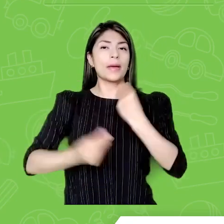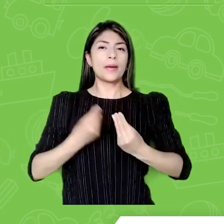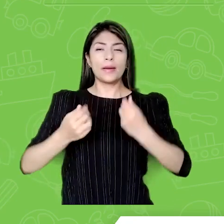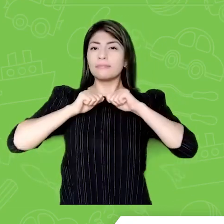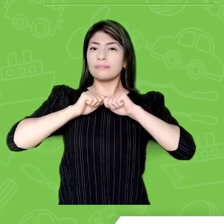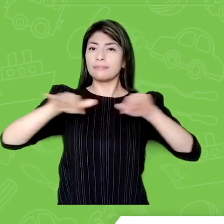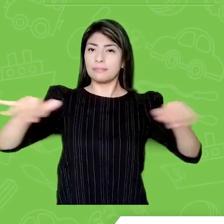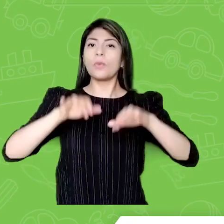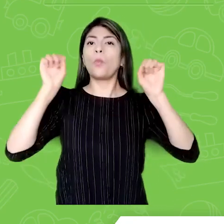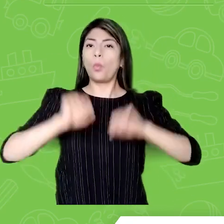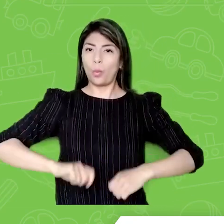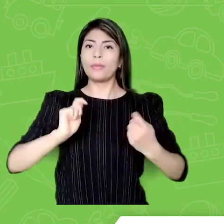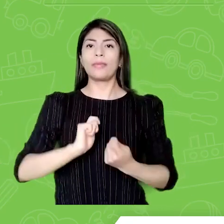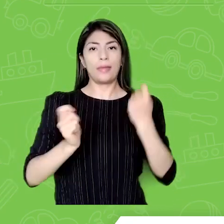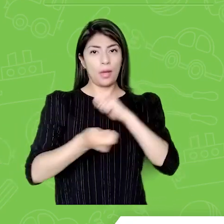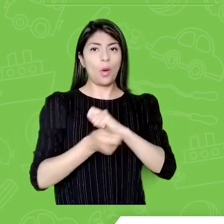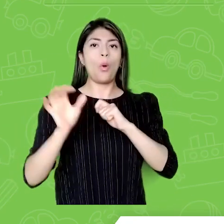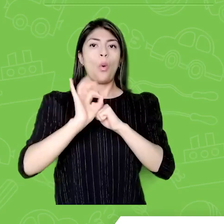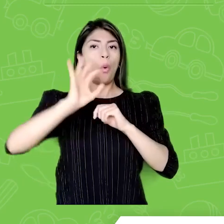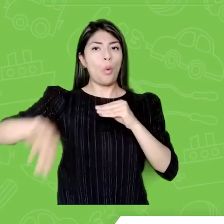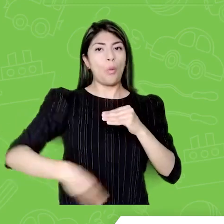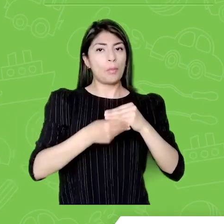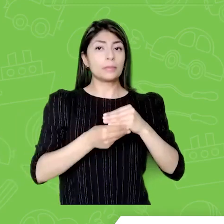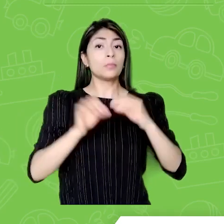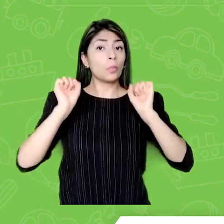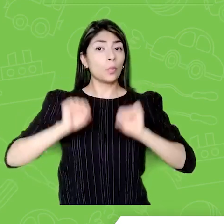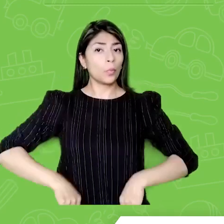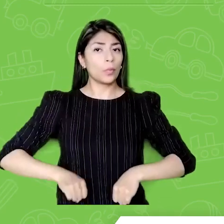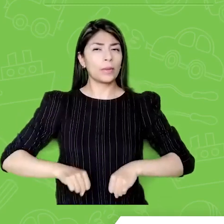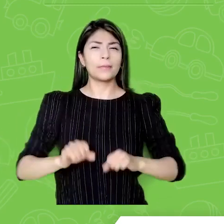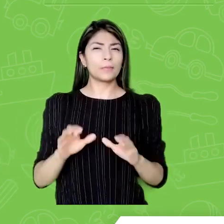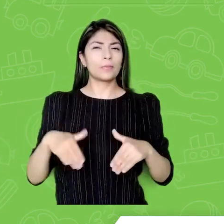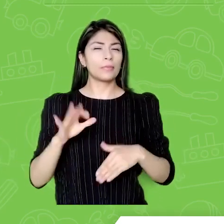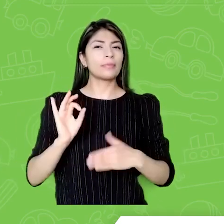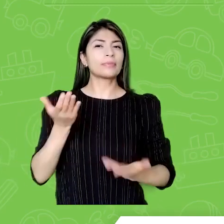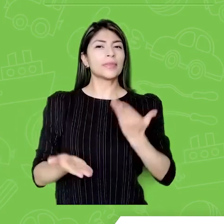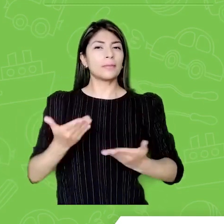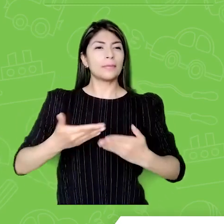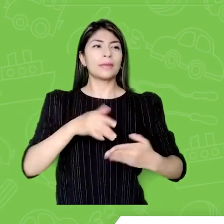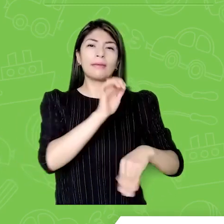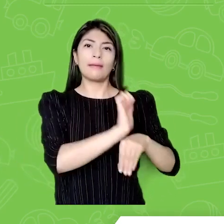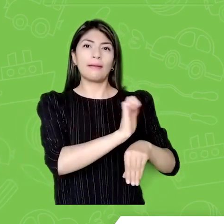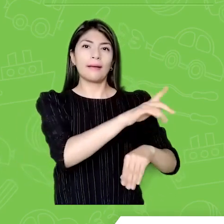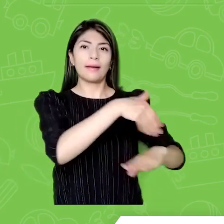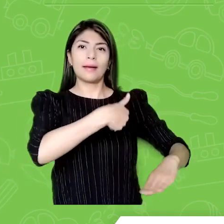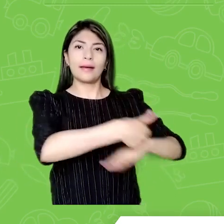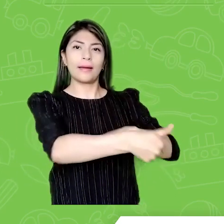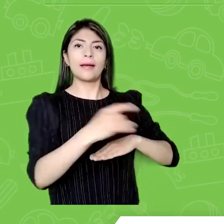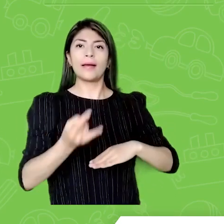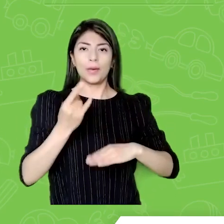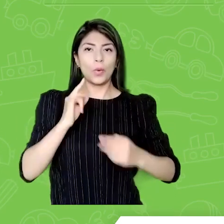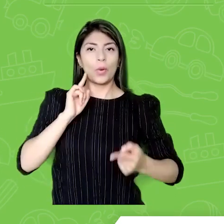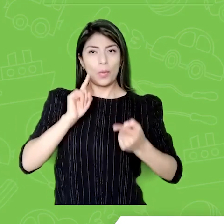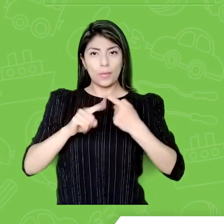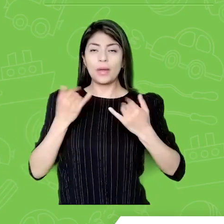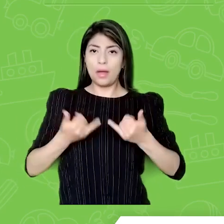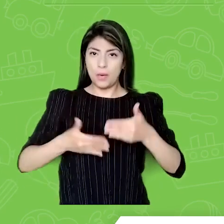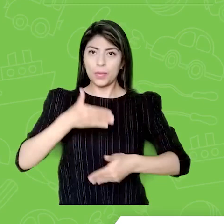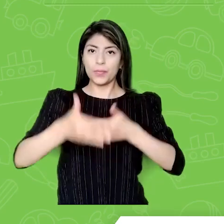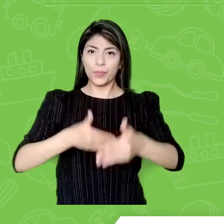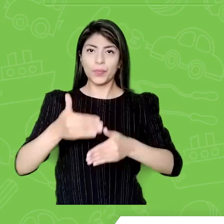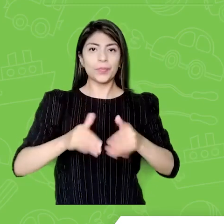ser modificada o complementada, de oficio o a solicitud de la entidad para la cual se realiza este proceso de